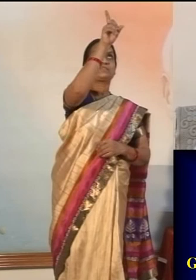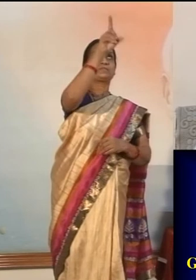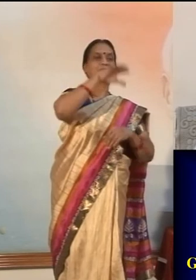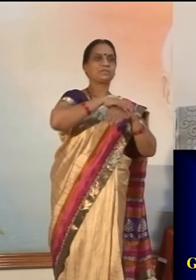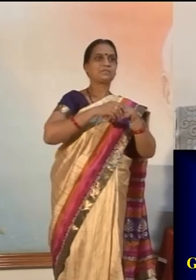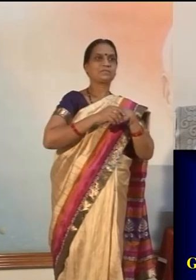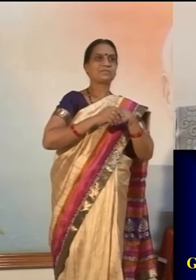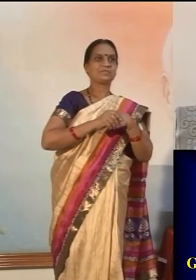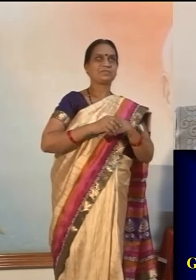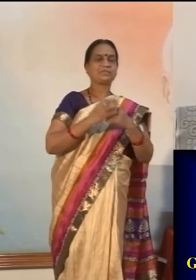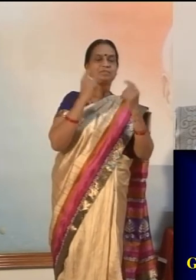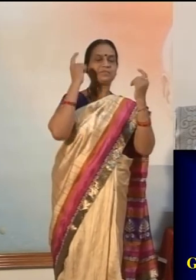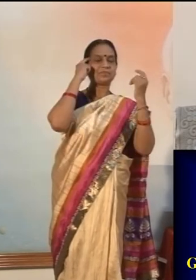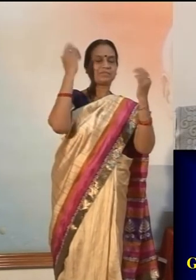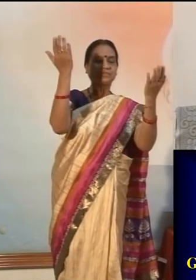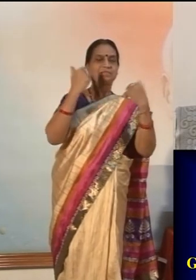अच्छे कार्य करते हैं,